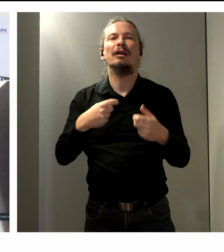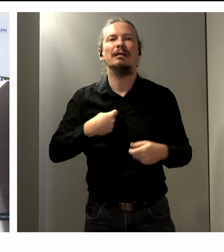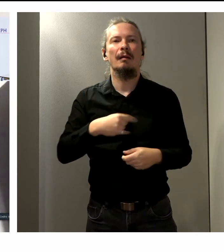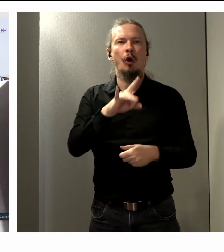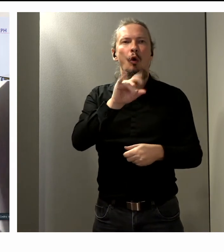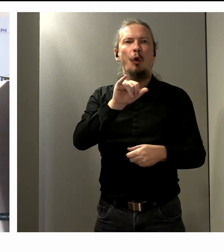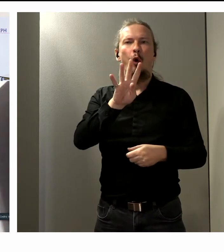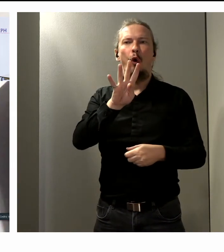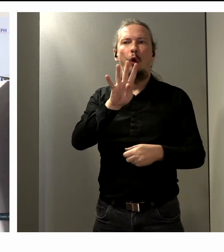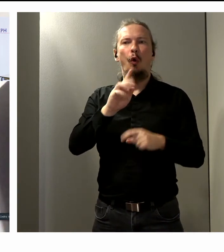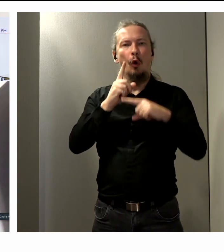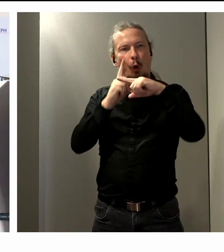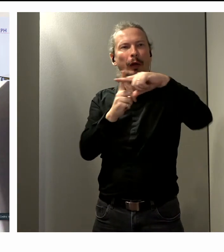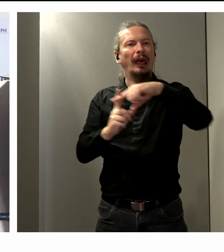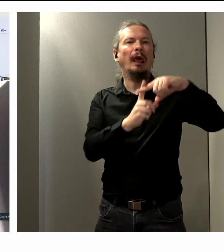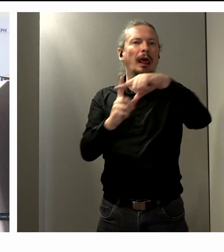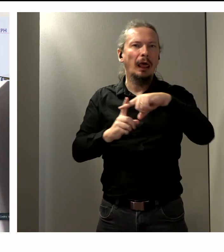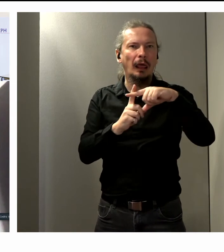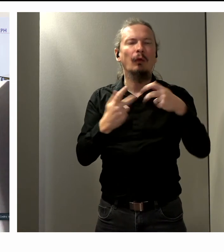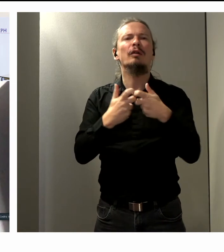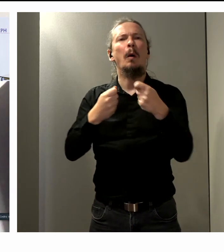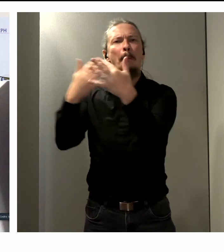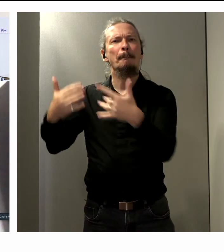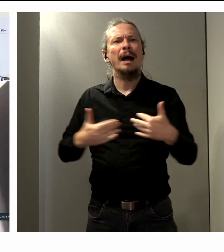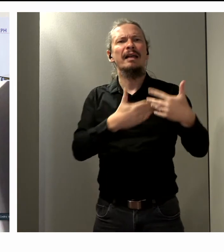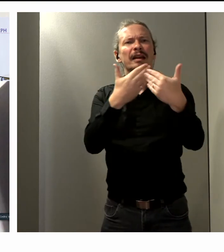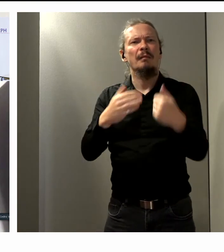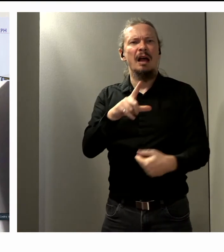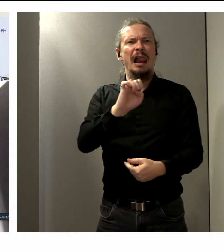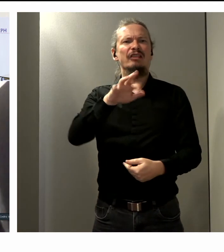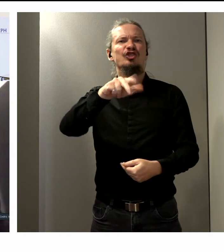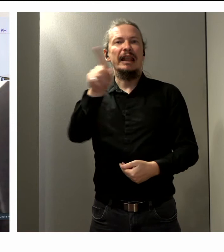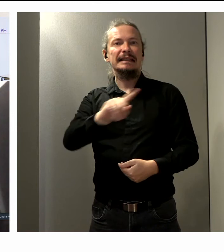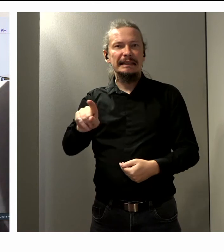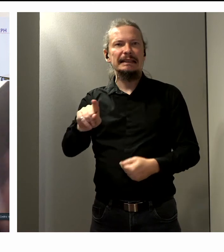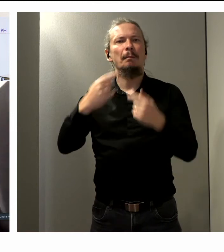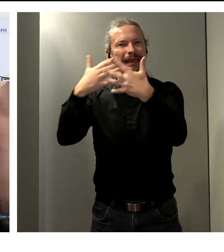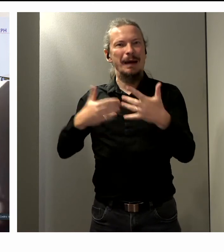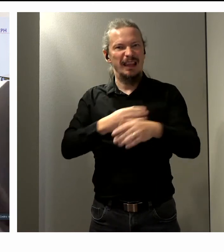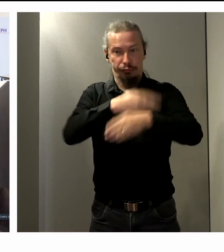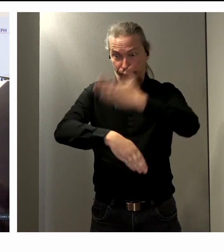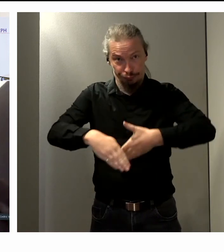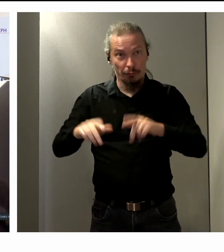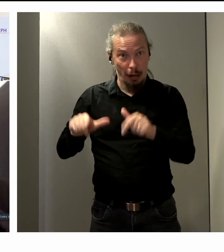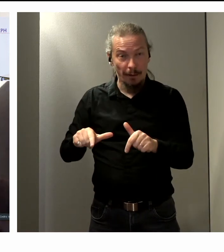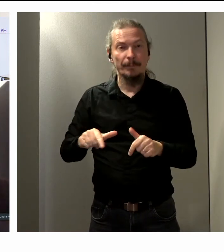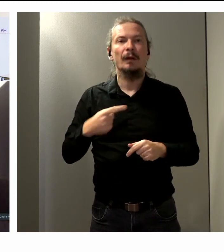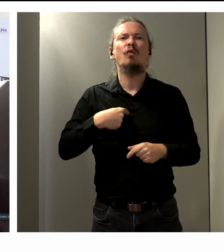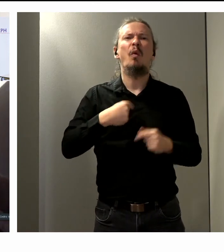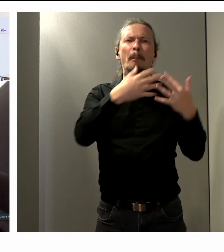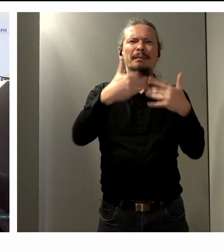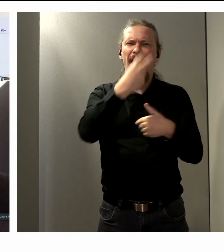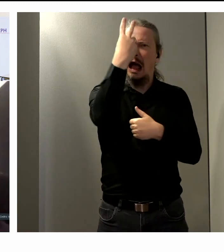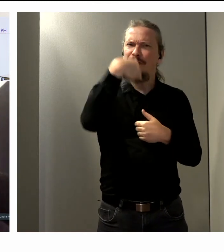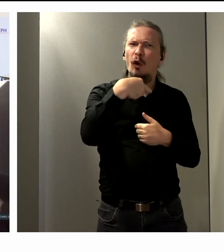Stephen Hawking. Parmi les mathématiciens, on peut penser à Solomon Lefschetz amputé des 2 mains. On peut penser aux mathématiciens